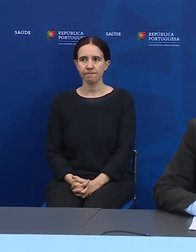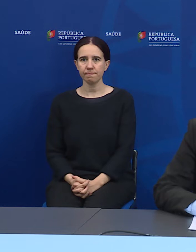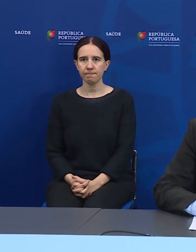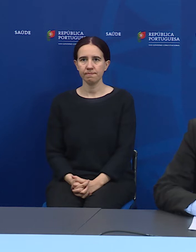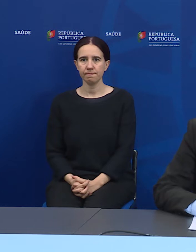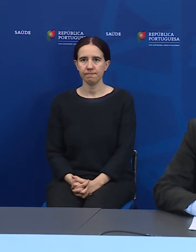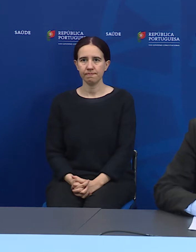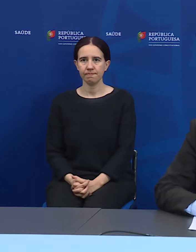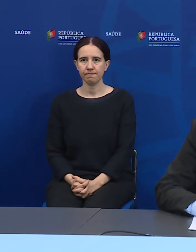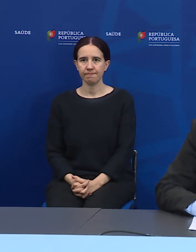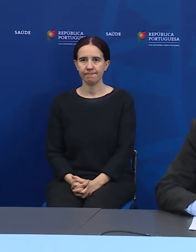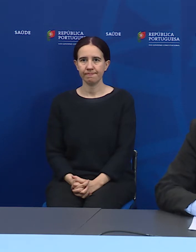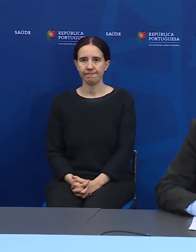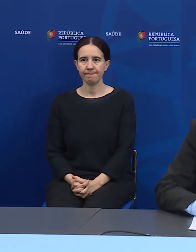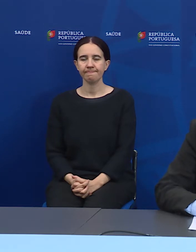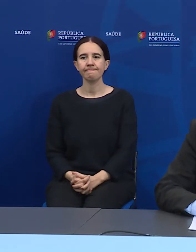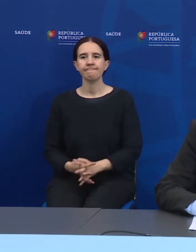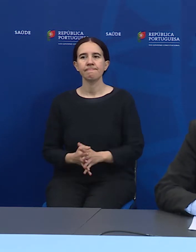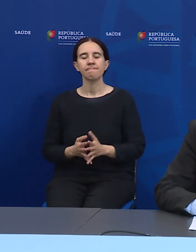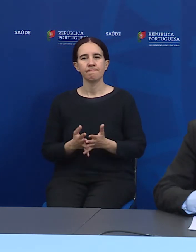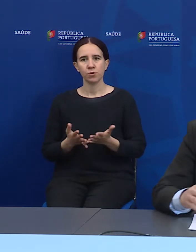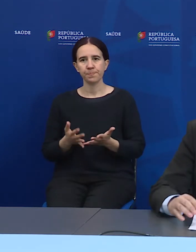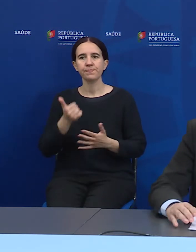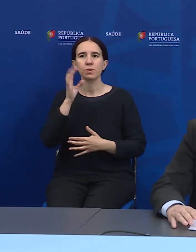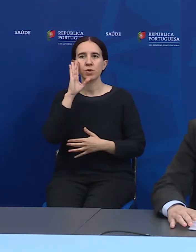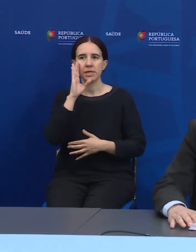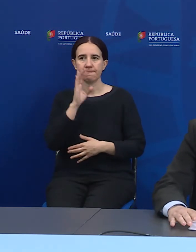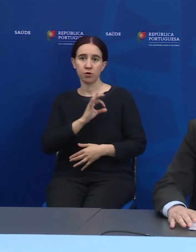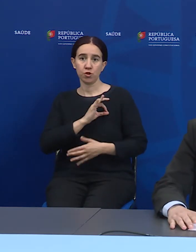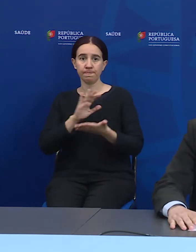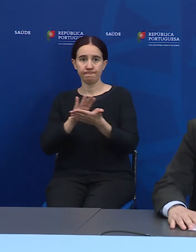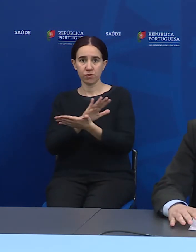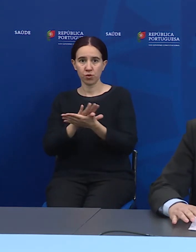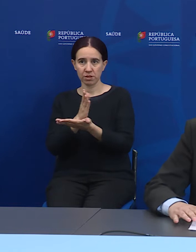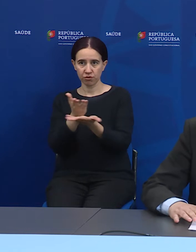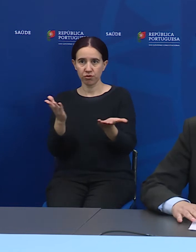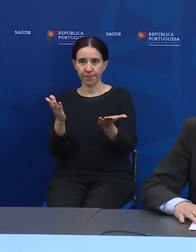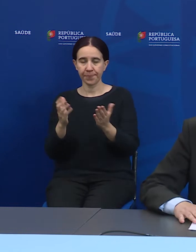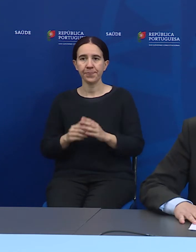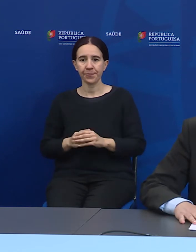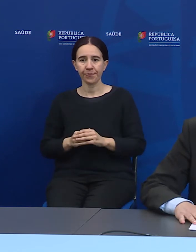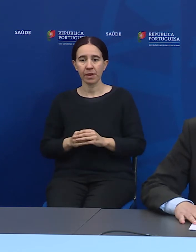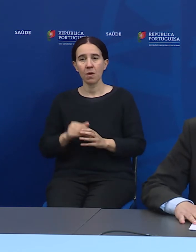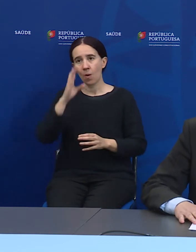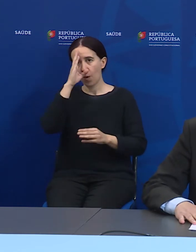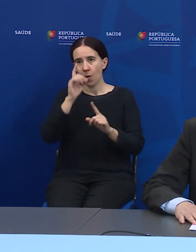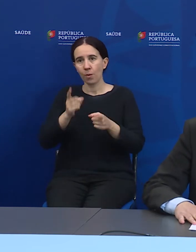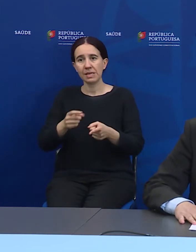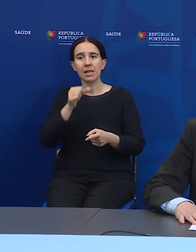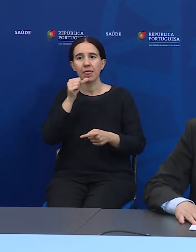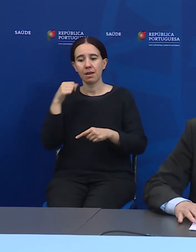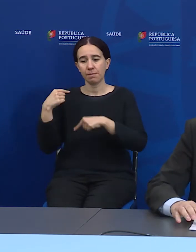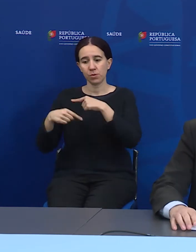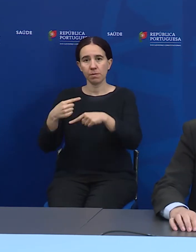g1 é muito boa tarde senhores jornalistas conhecemos como